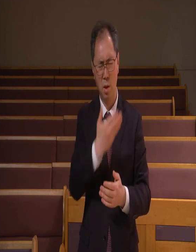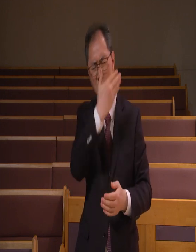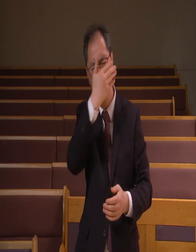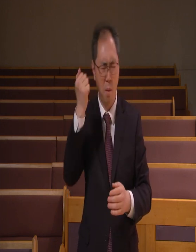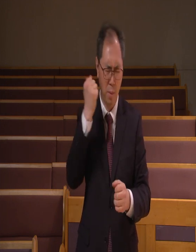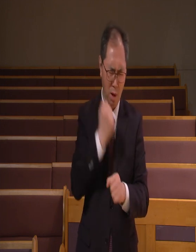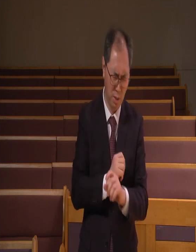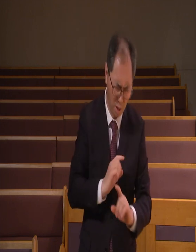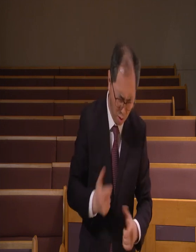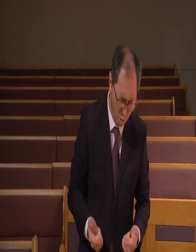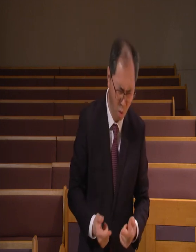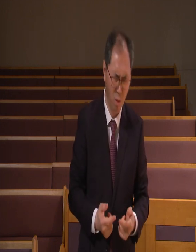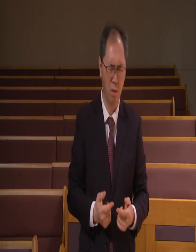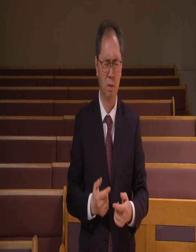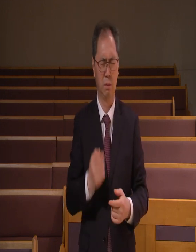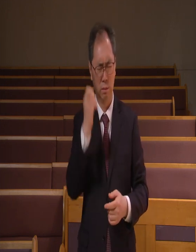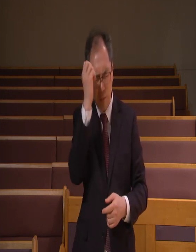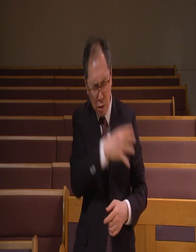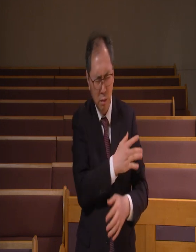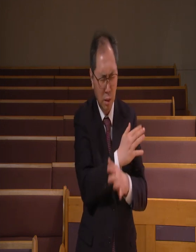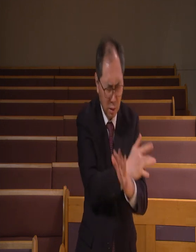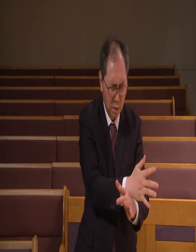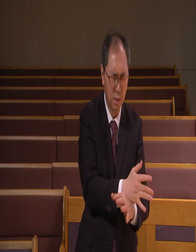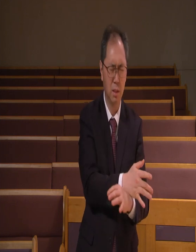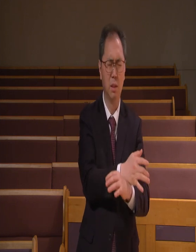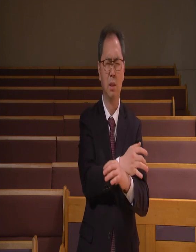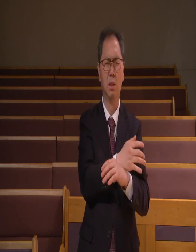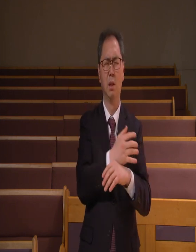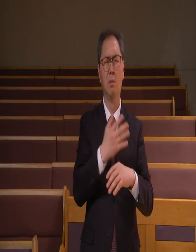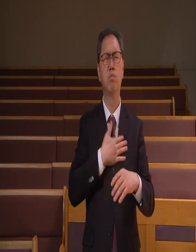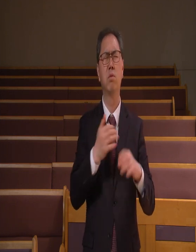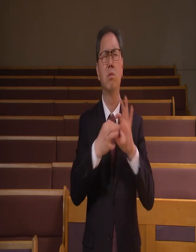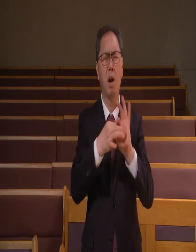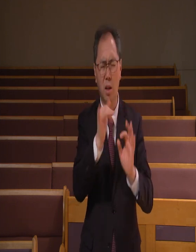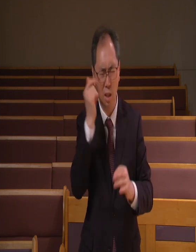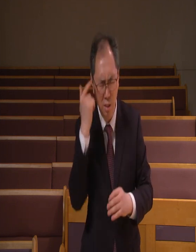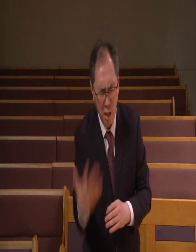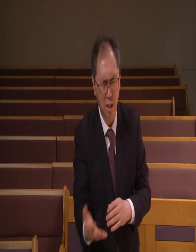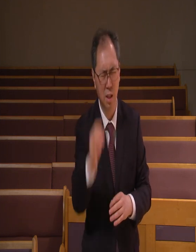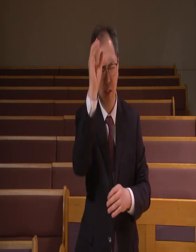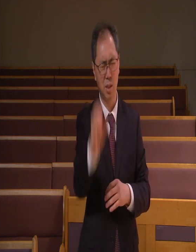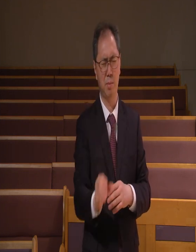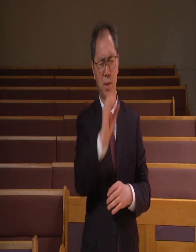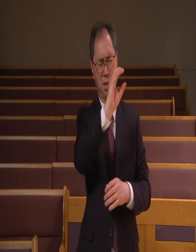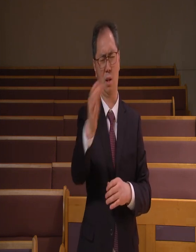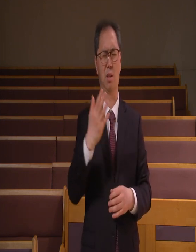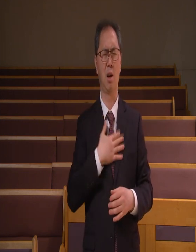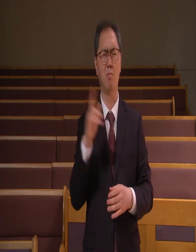찢어 나누며 장난치며 호기심에 지켜봤던 저 무리들이 바로 나였습니다.